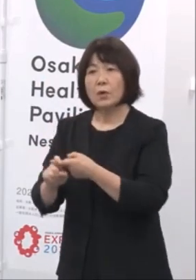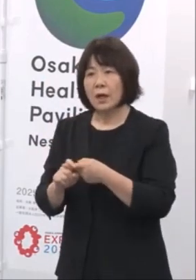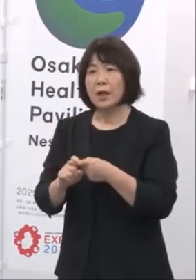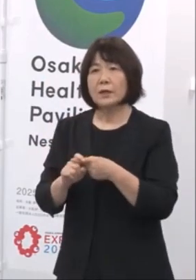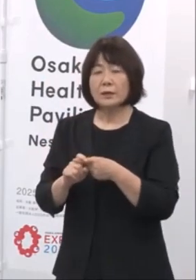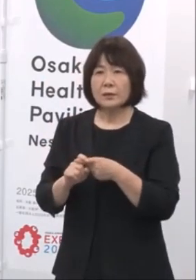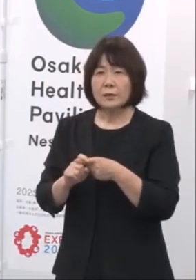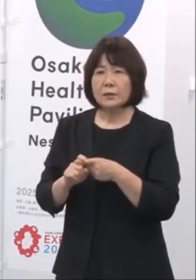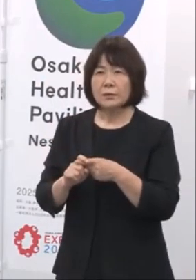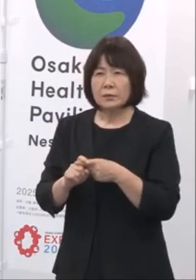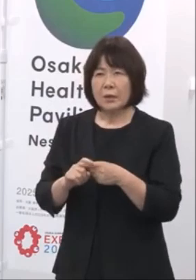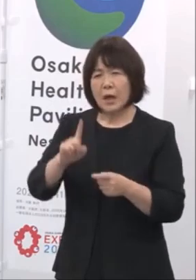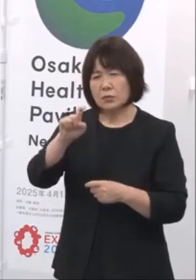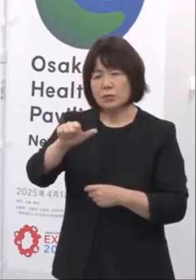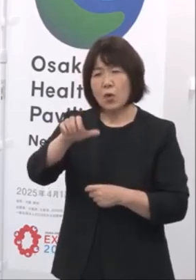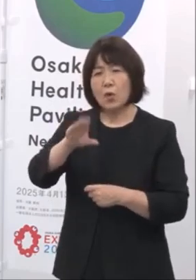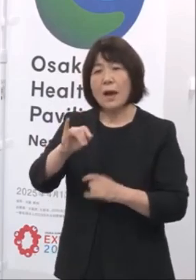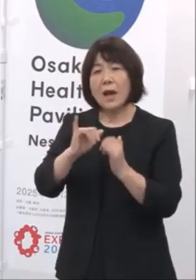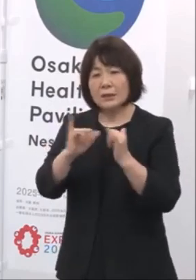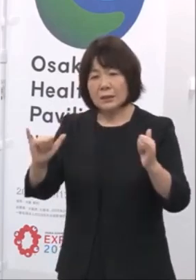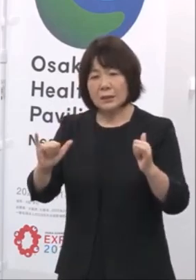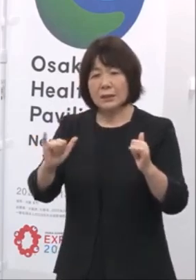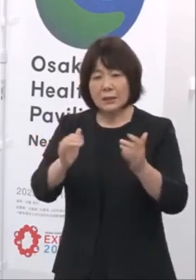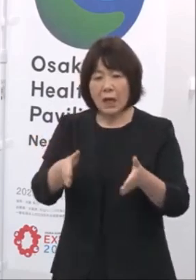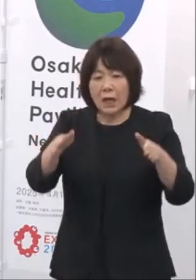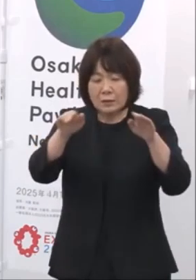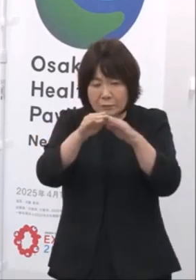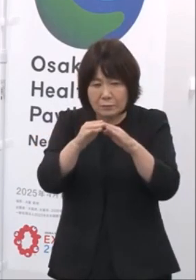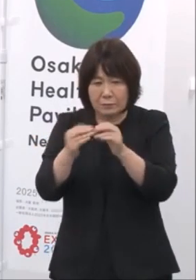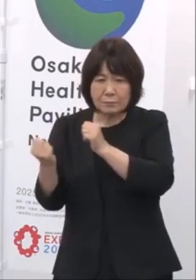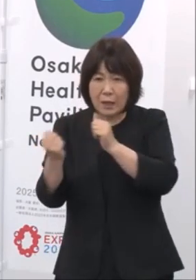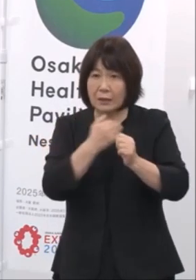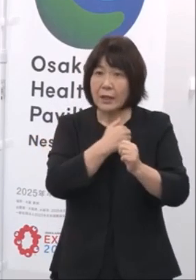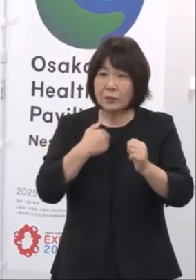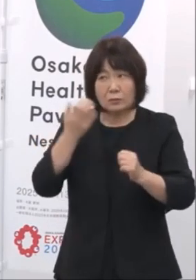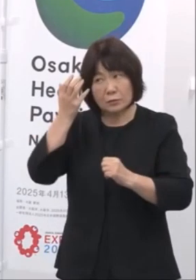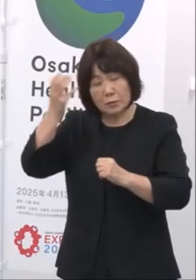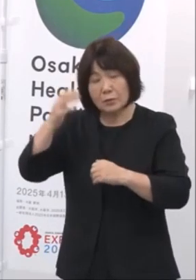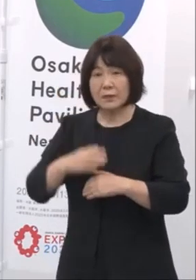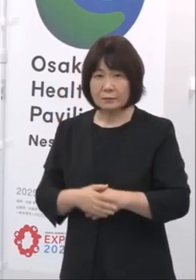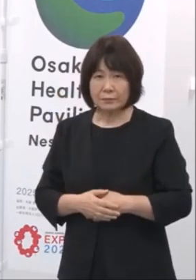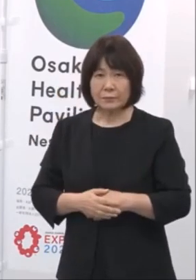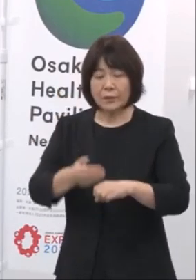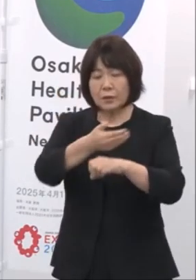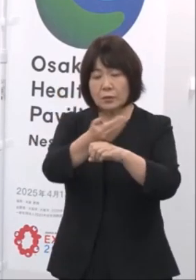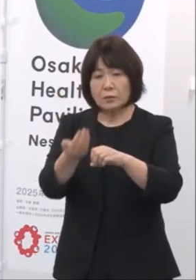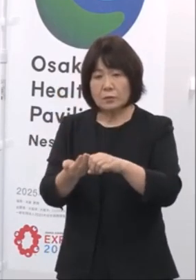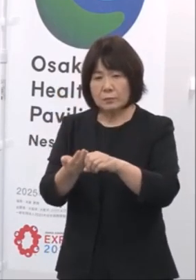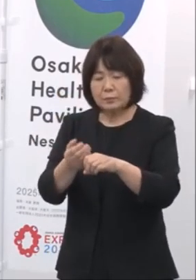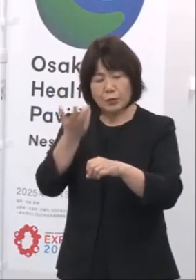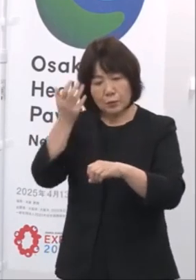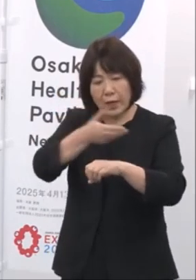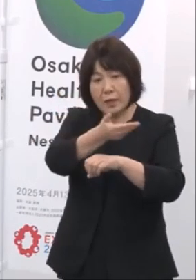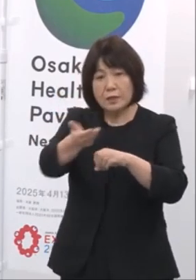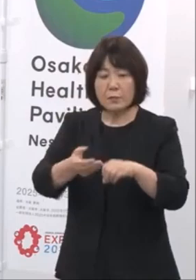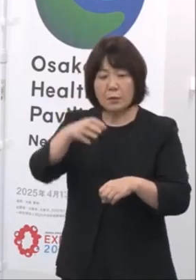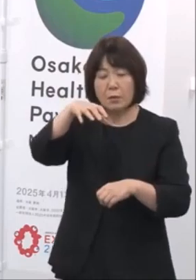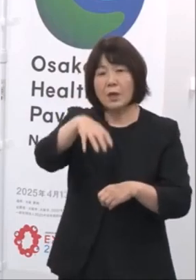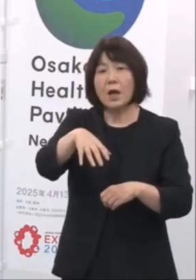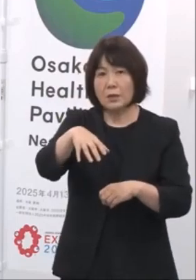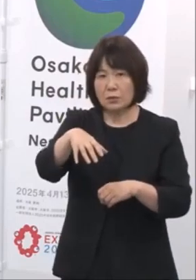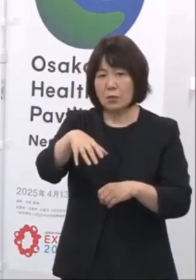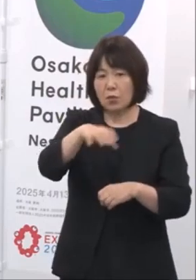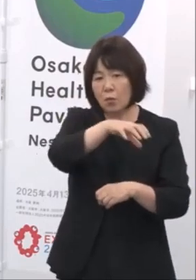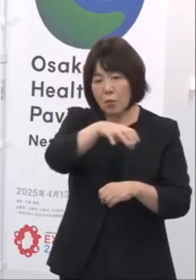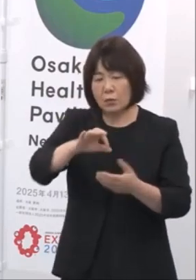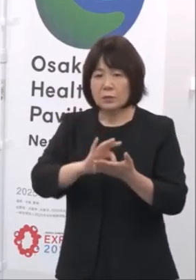時の7割15万人を避難させるっていうのが、まあ、想定だと思うんですけど、この夢洲の会場内でそういったところを使ってどのぐらい